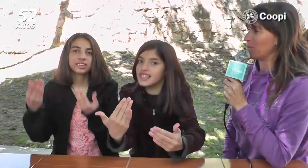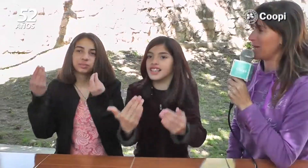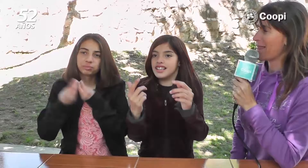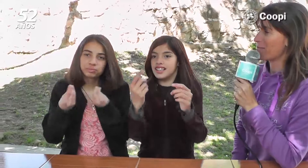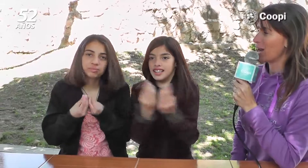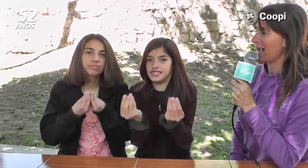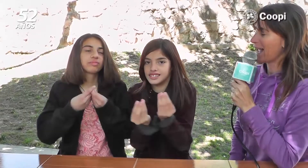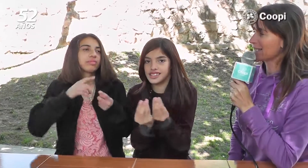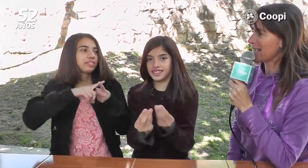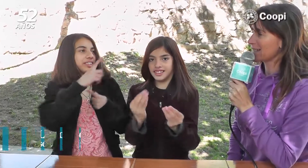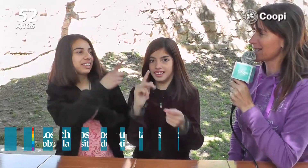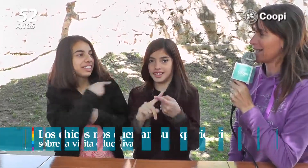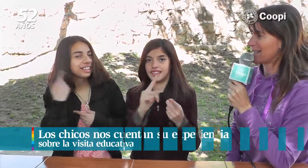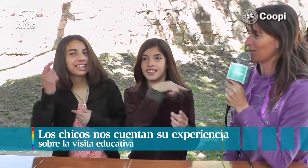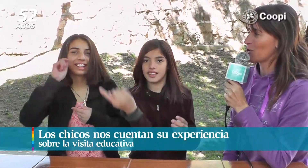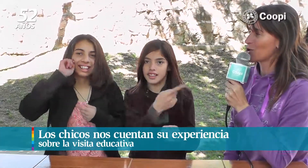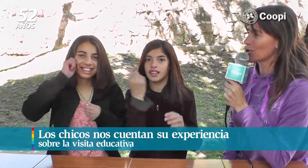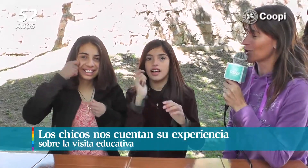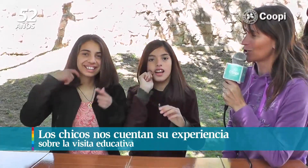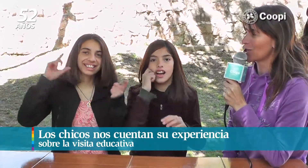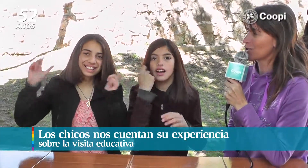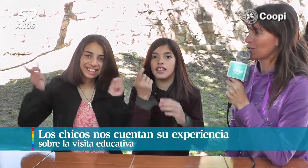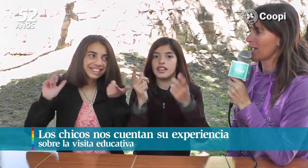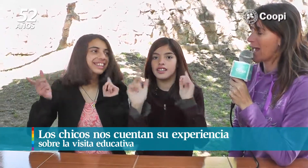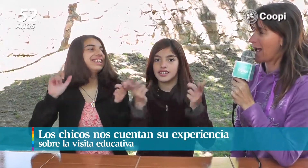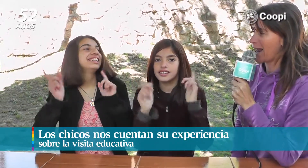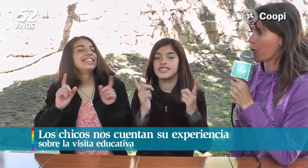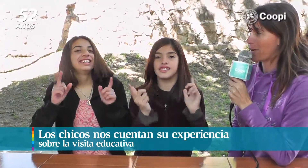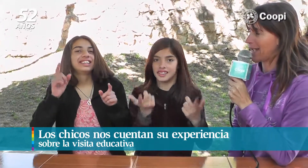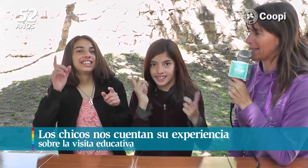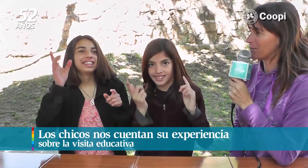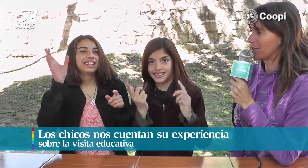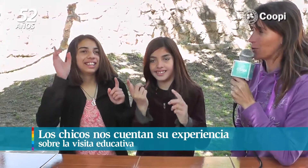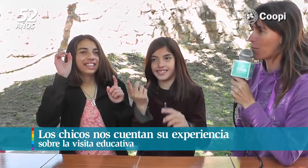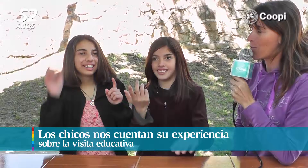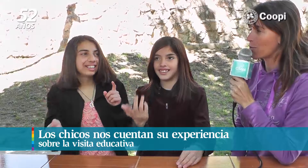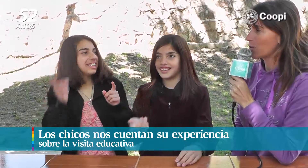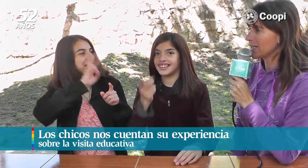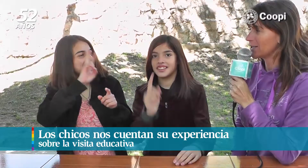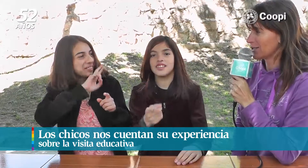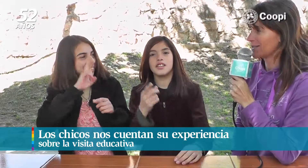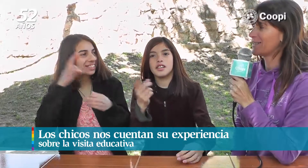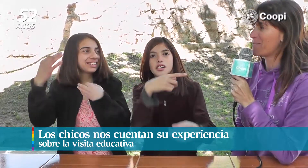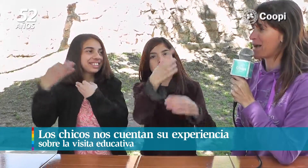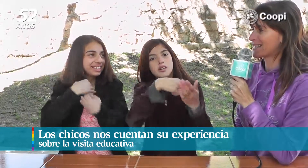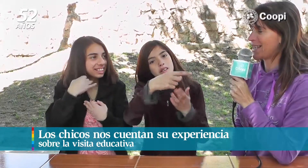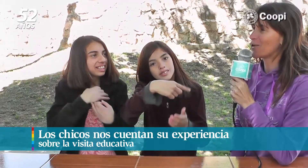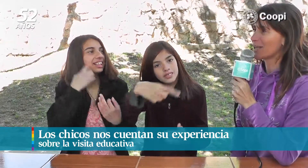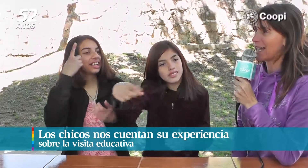Le damos las gracias todos nosotros a la cooperativa. Estuvo muy, muy lindo el paseo.